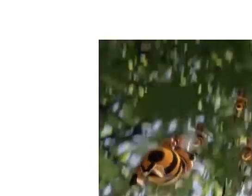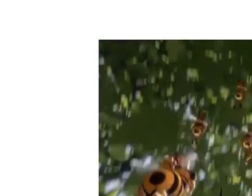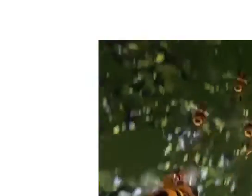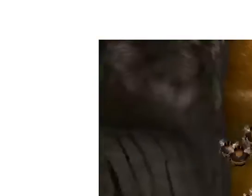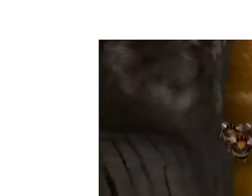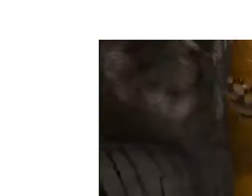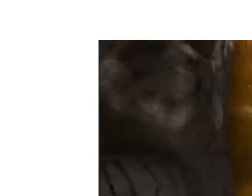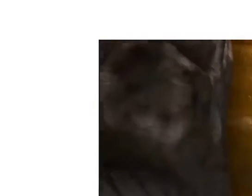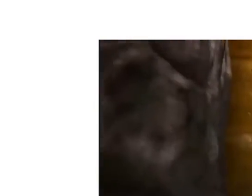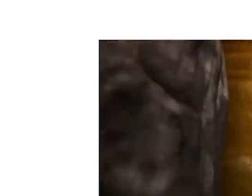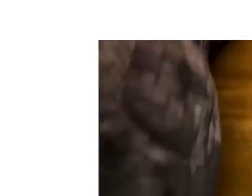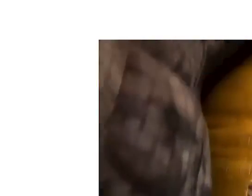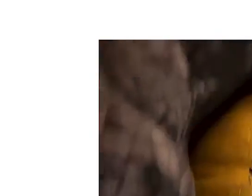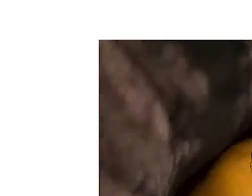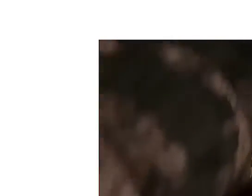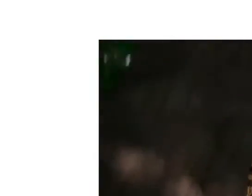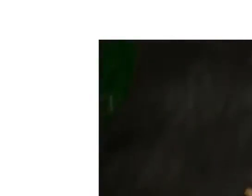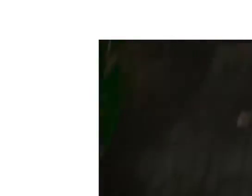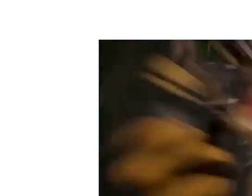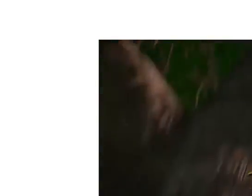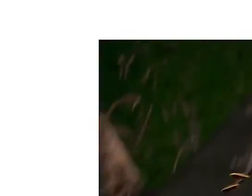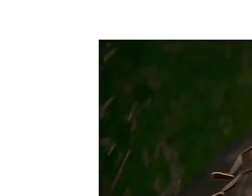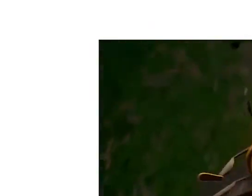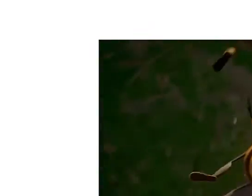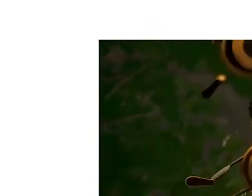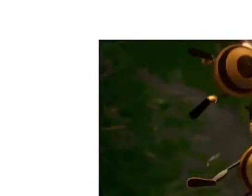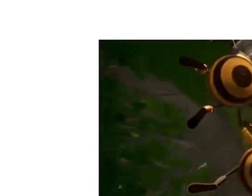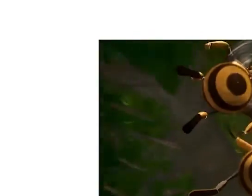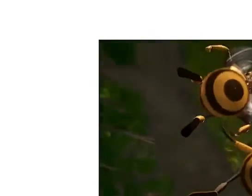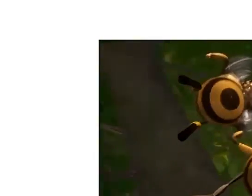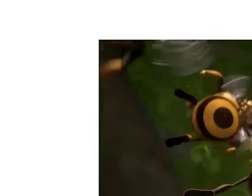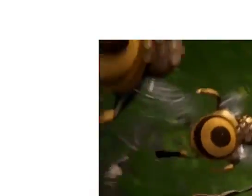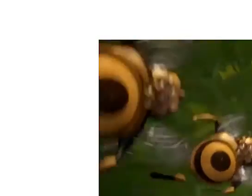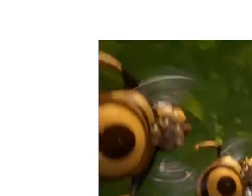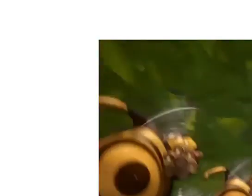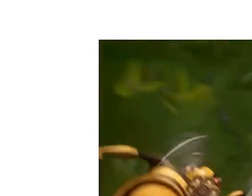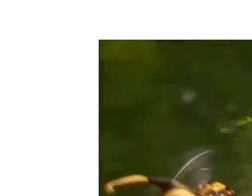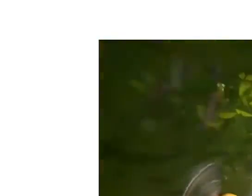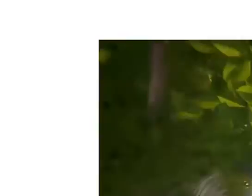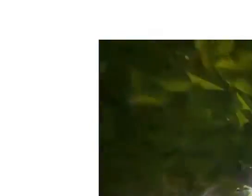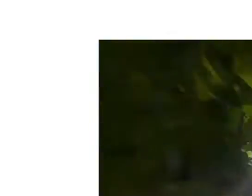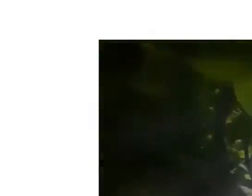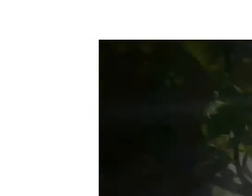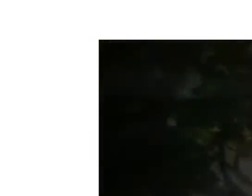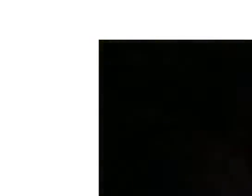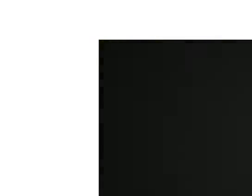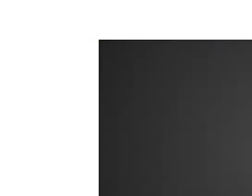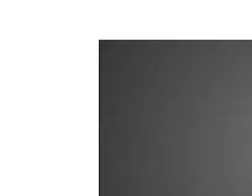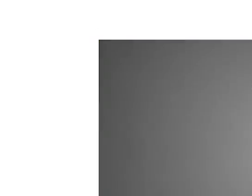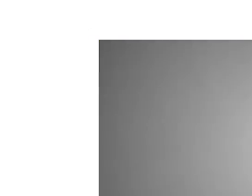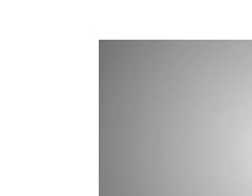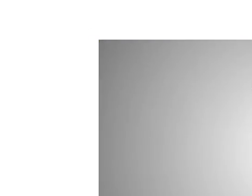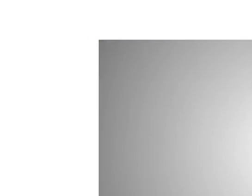As abelhas, elas participam do processo de polinização. E isso é uma relação de benefício